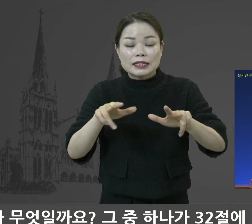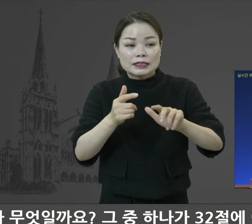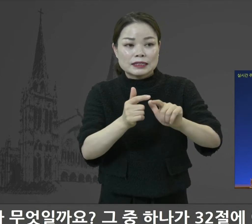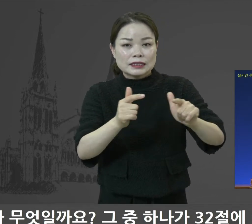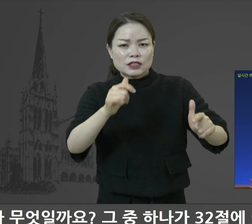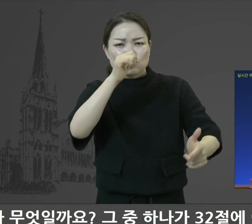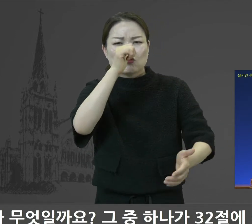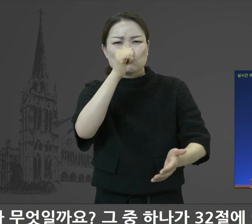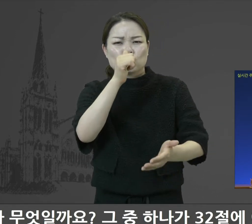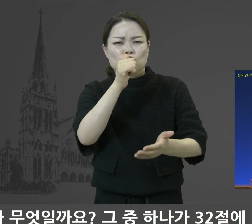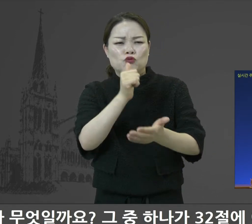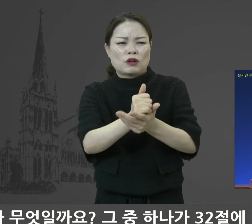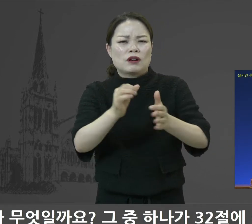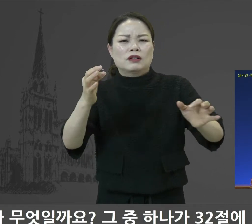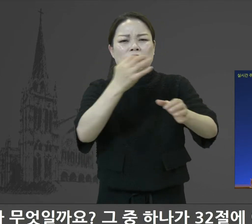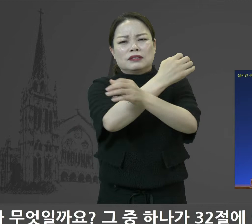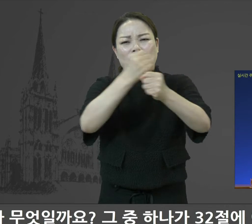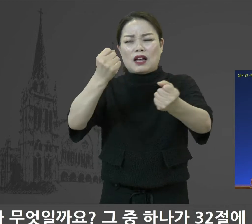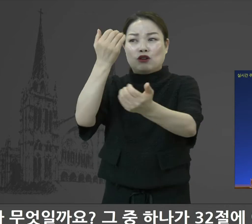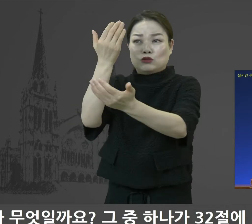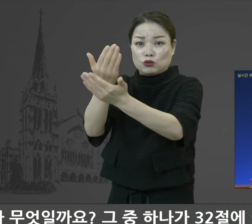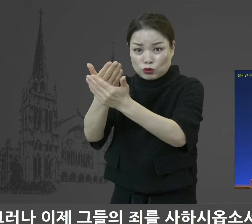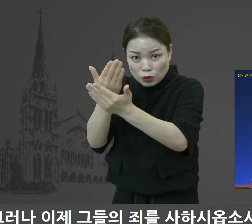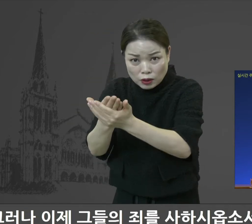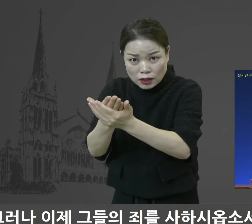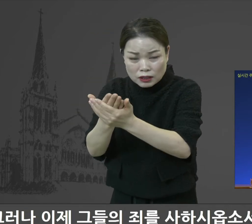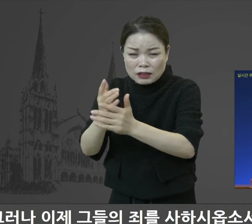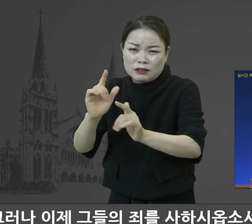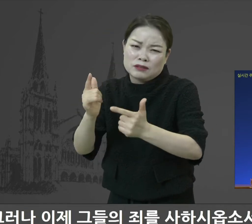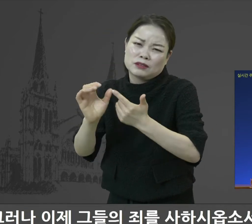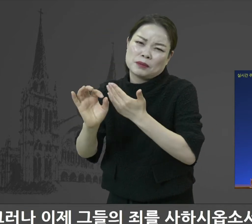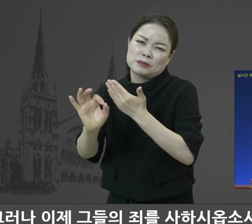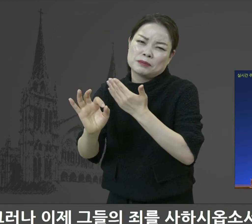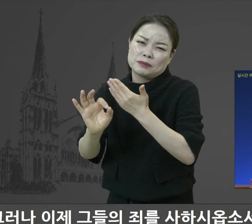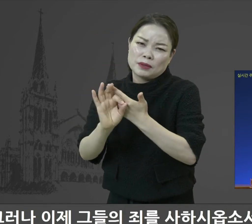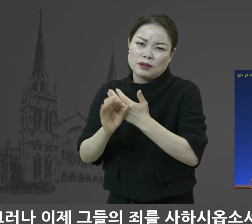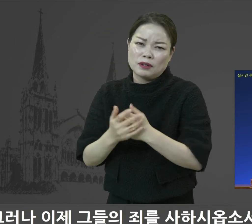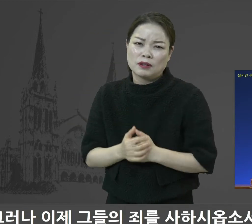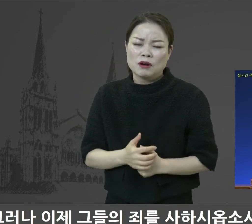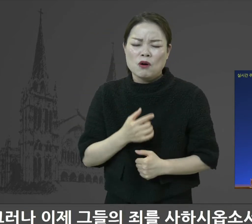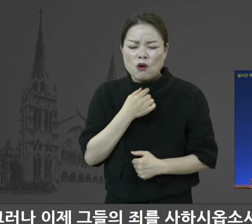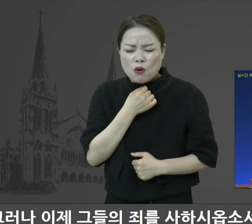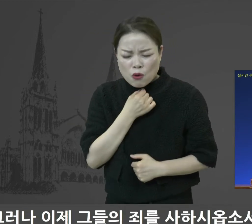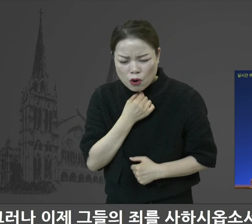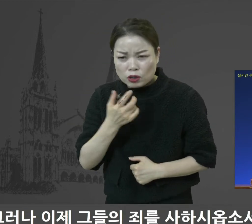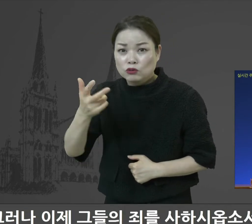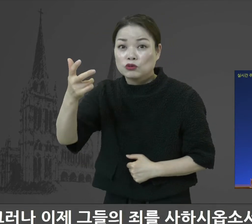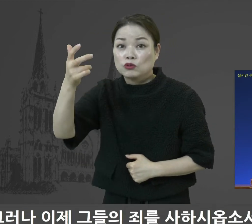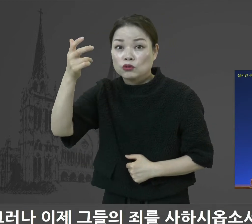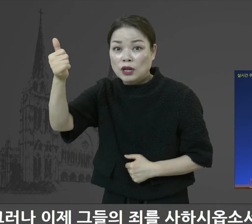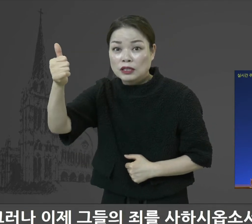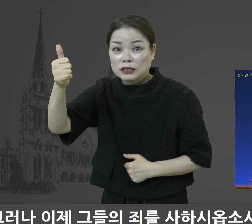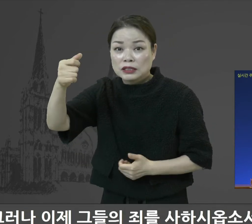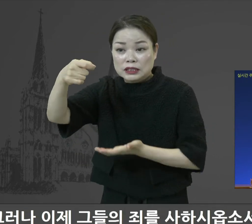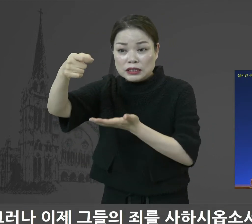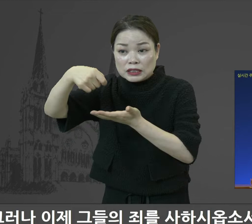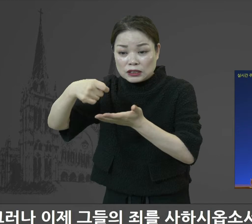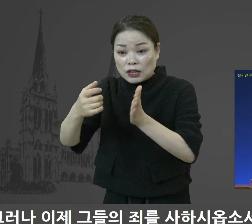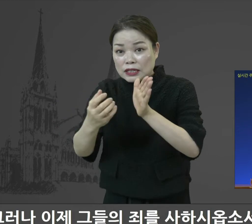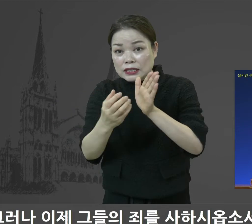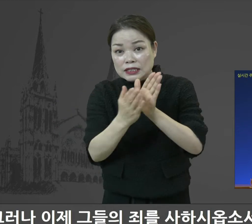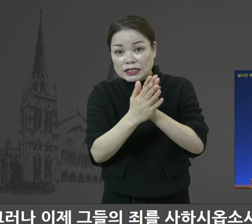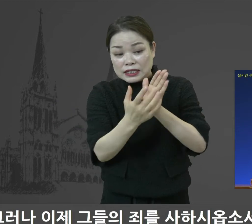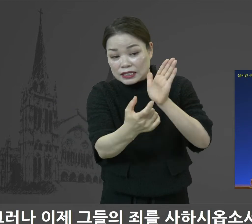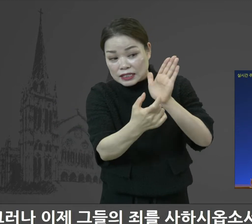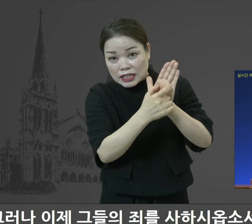그들의 죄를 사하시옵소서. 그렇지 아니하시오면 원컨대 주께서 기록하신 책에서